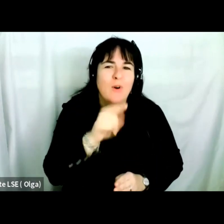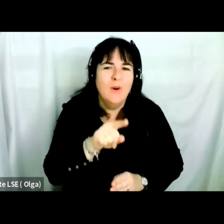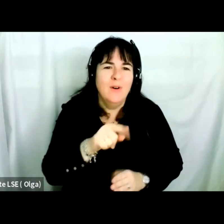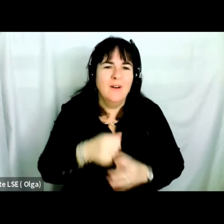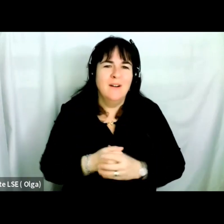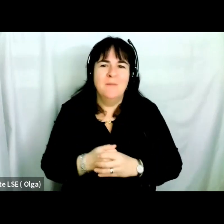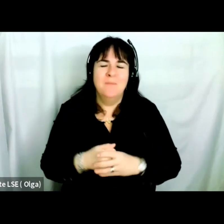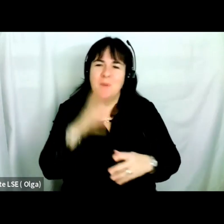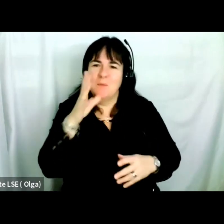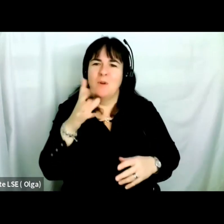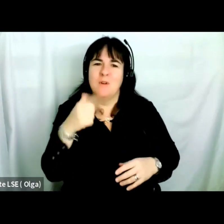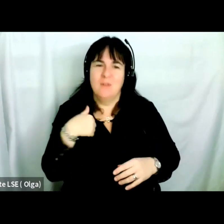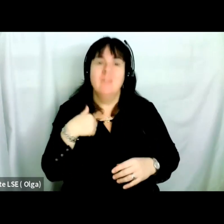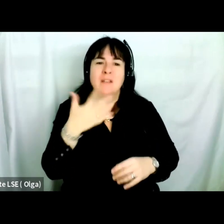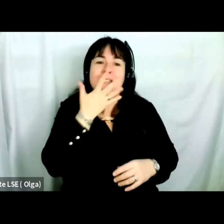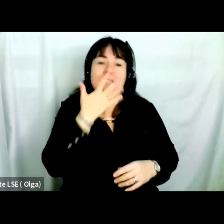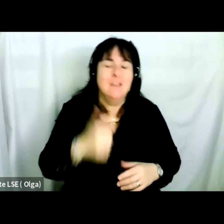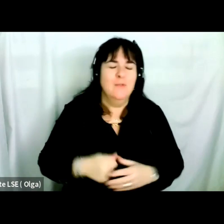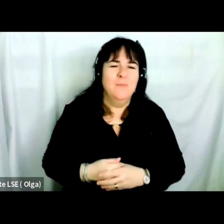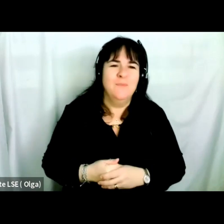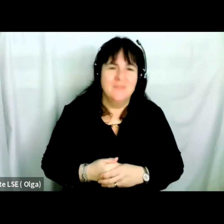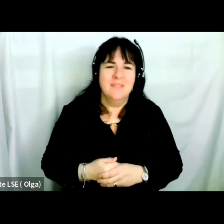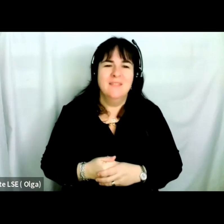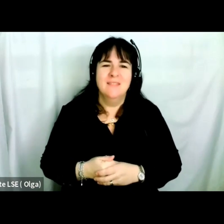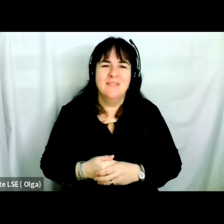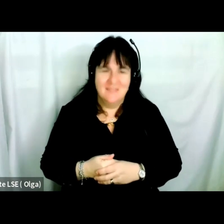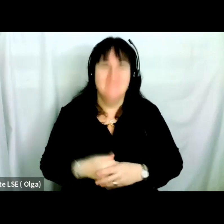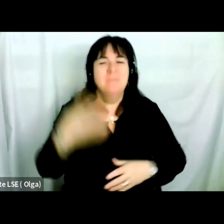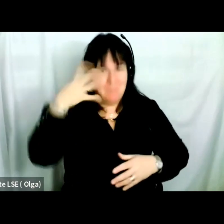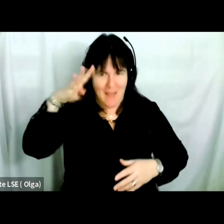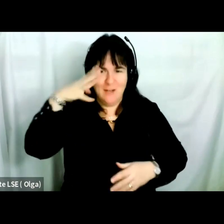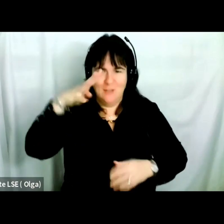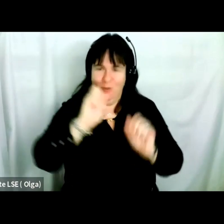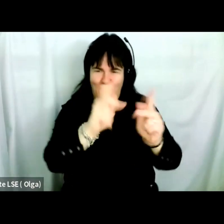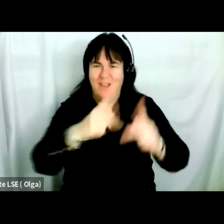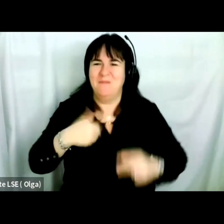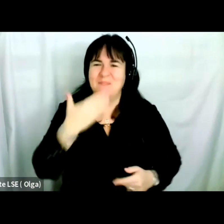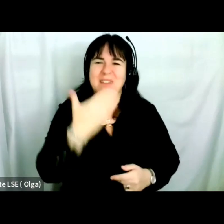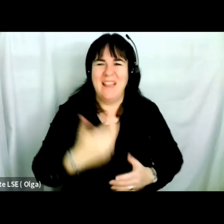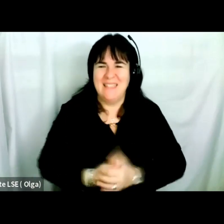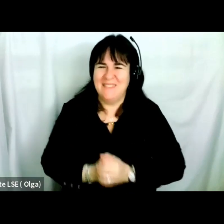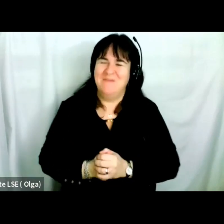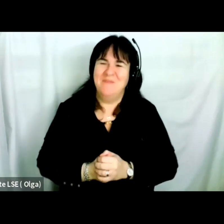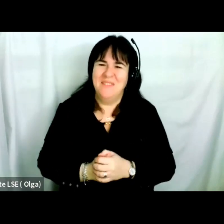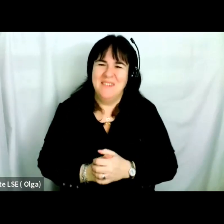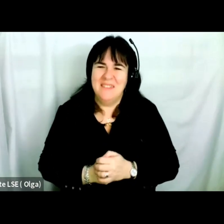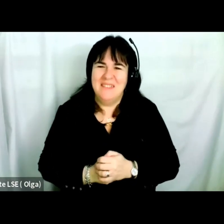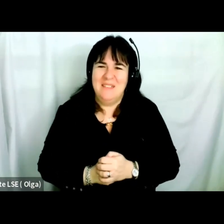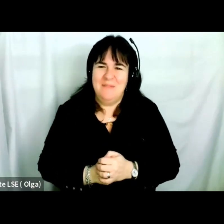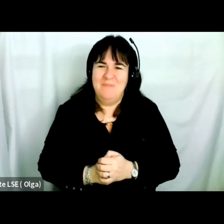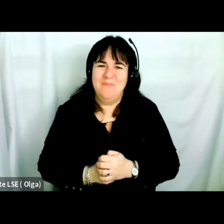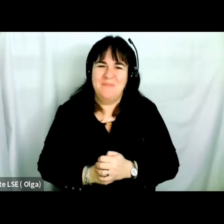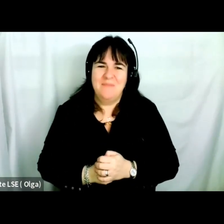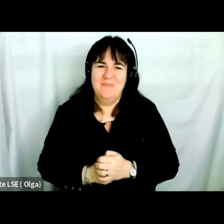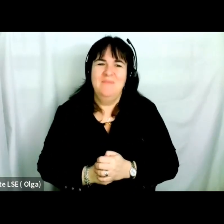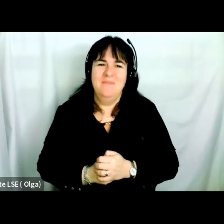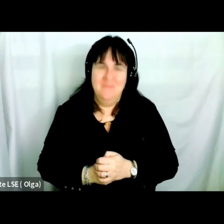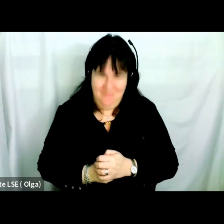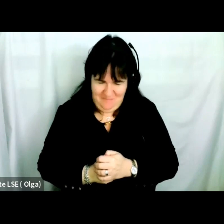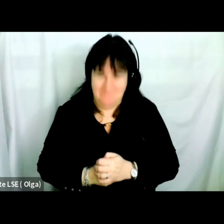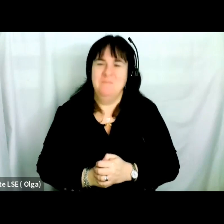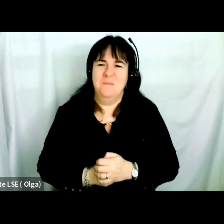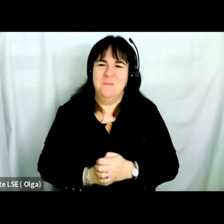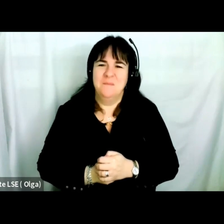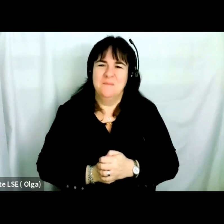Y bueno, y estoy aquí, mi signo, sí, es este. Mi nombre es Marisol.